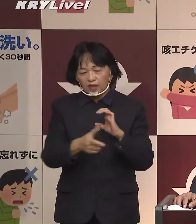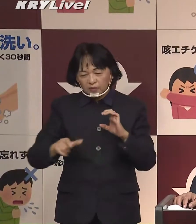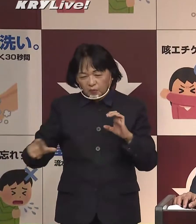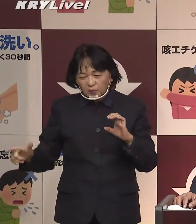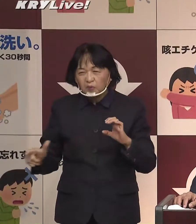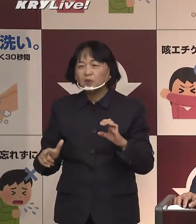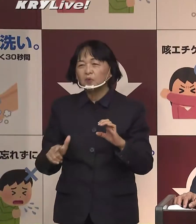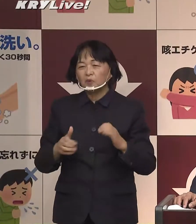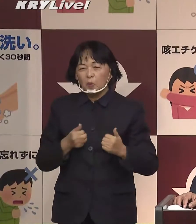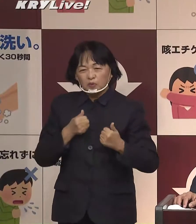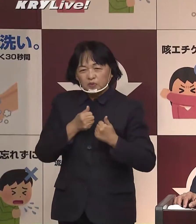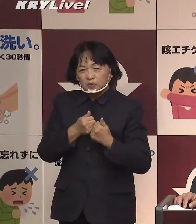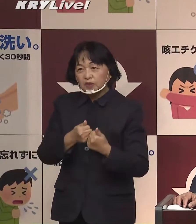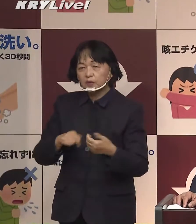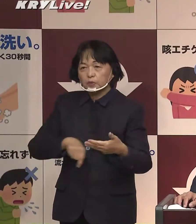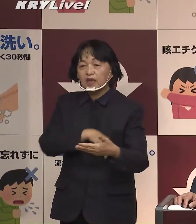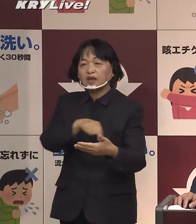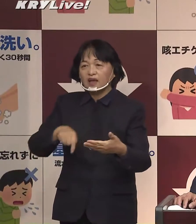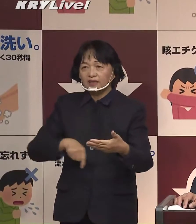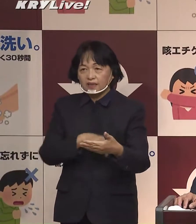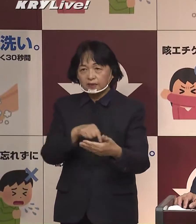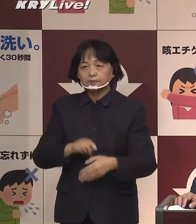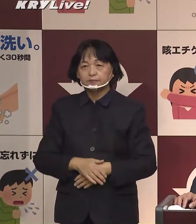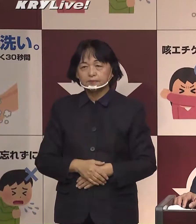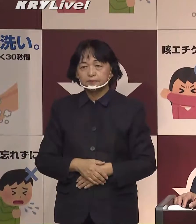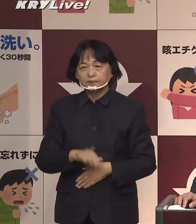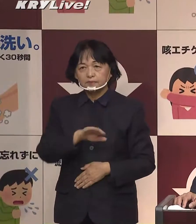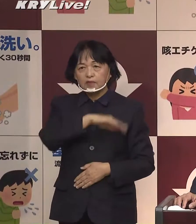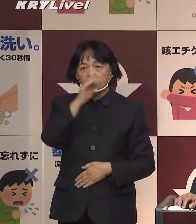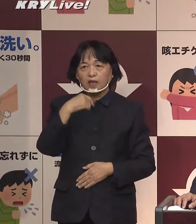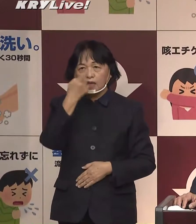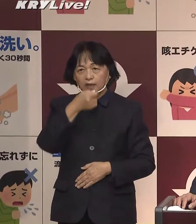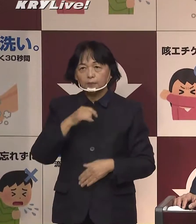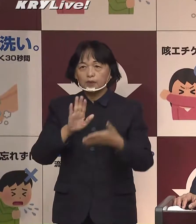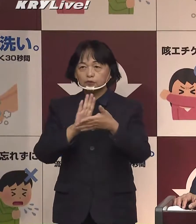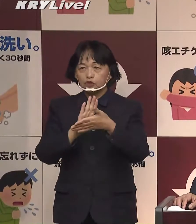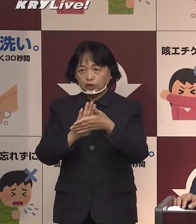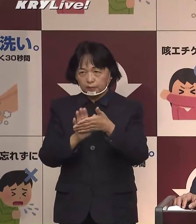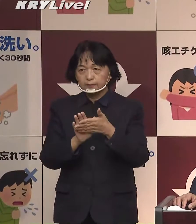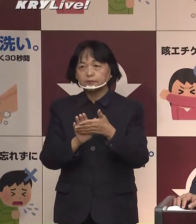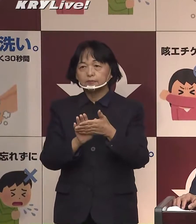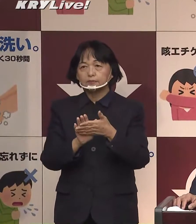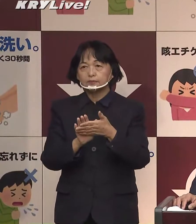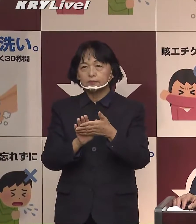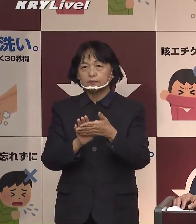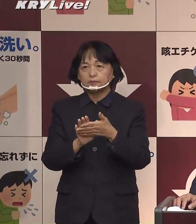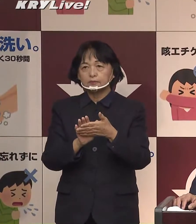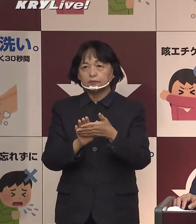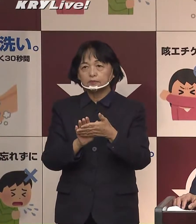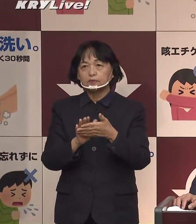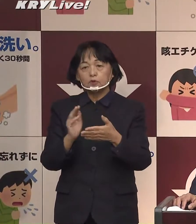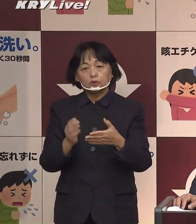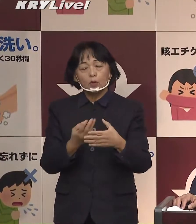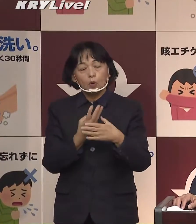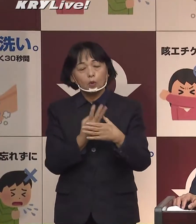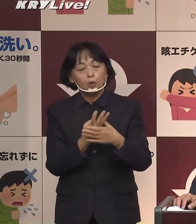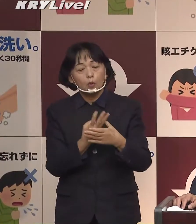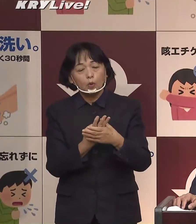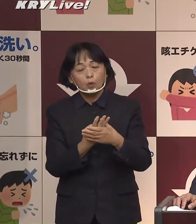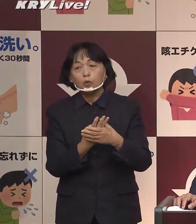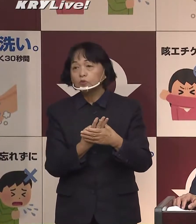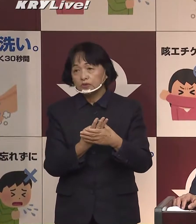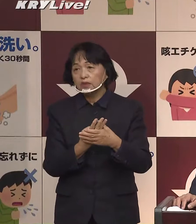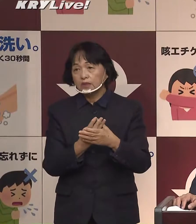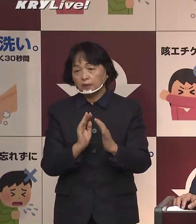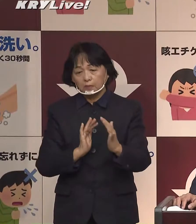で、こうして山口県を代表する温泉街で、こういう飲食店で、